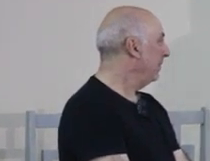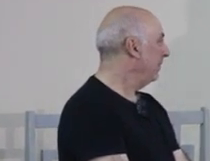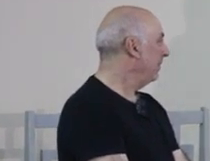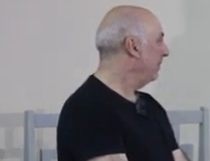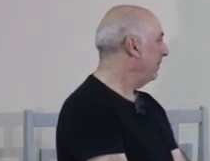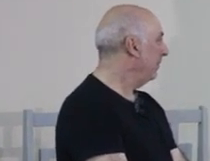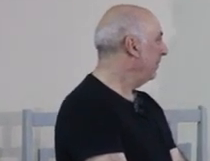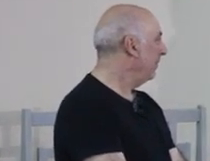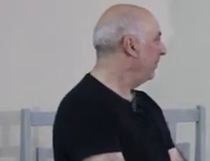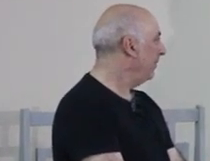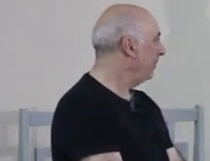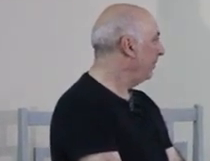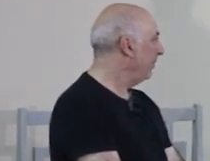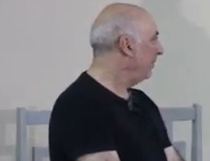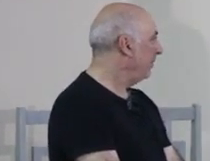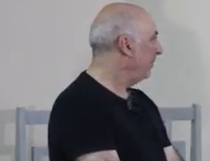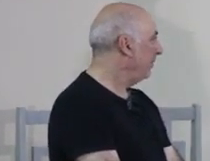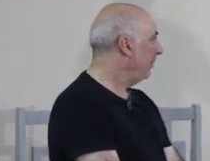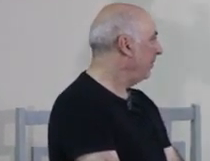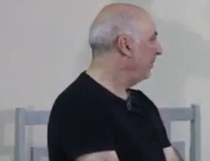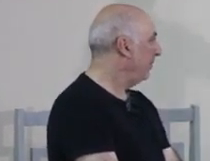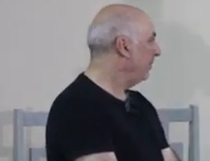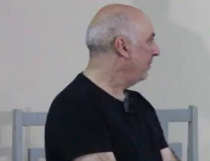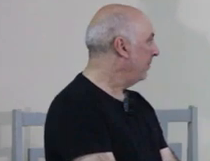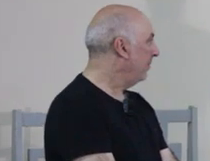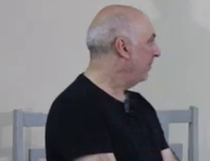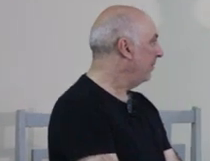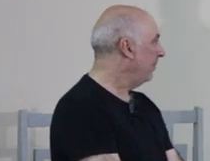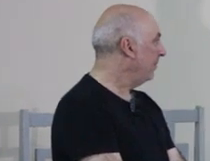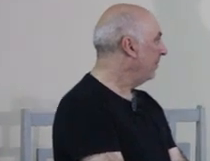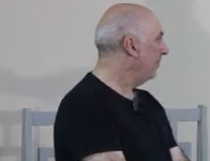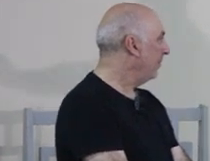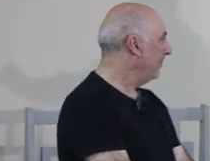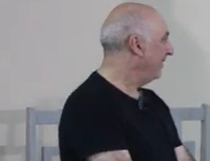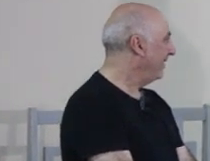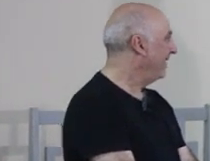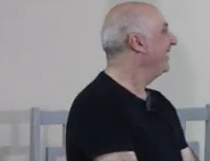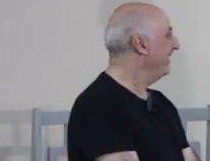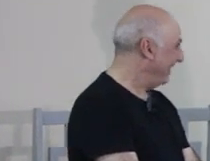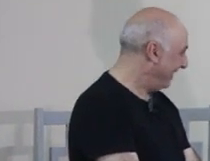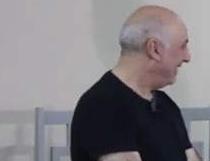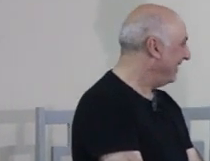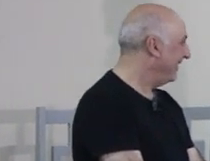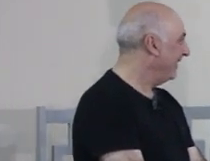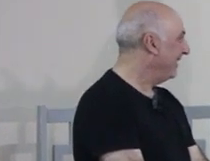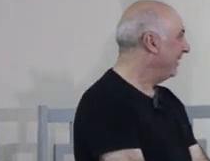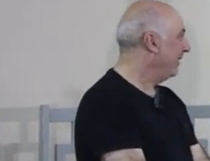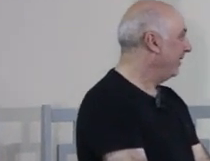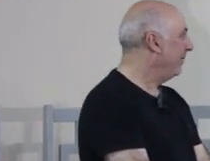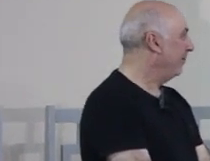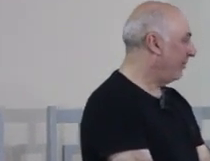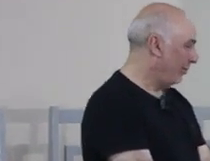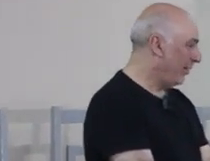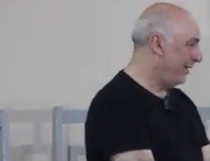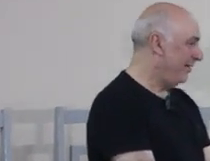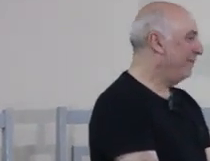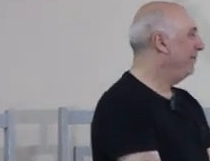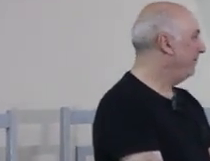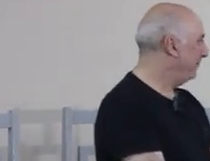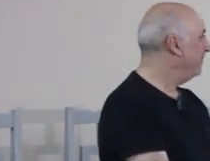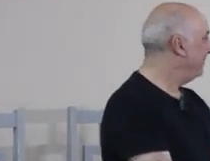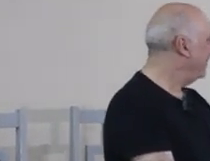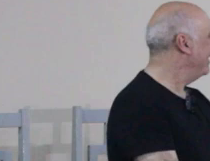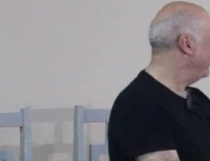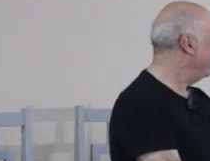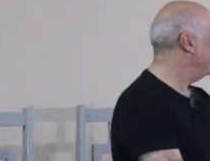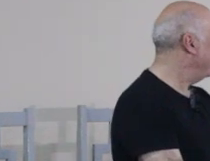O que a gente faz de resgate? Descobrimos que lá dentro, num armazém, tinha o quê? Duas máquinas paradas que iam para onde? Para o Ferro Velho.